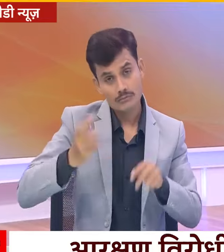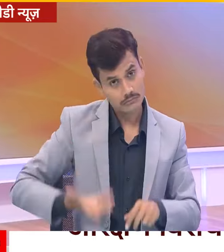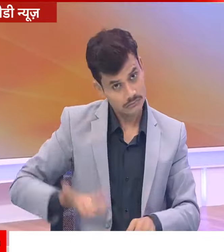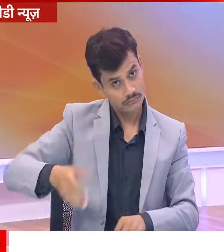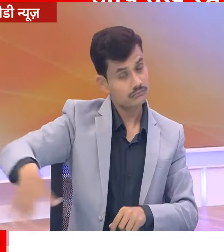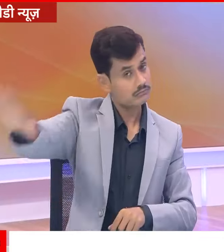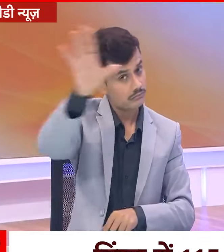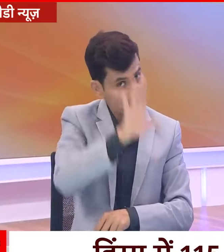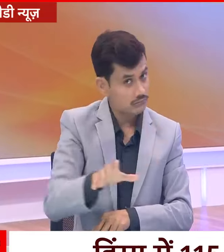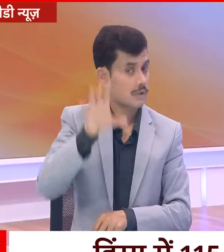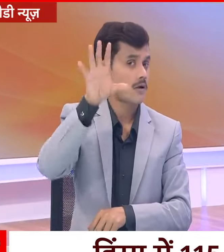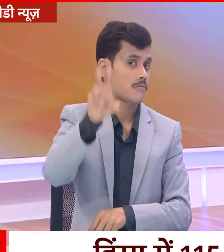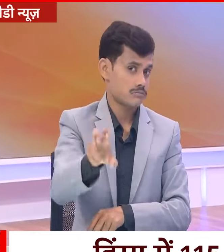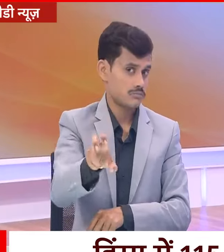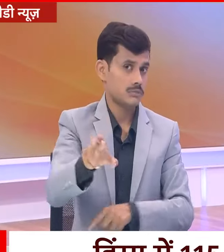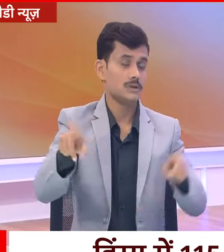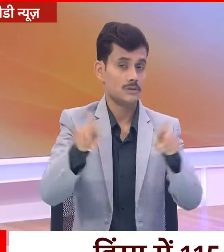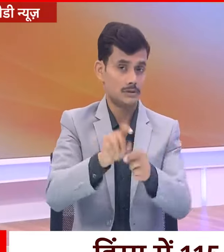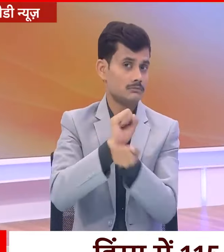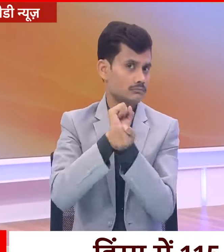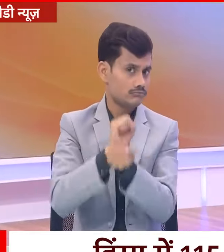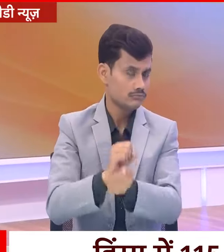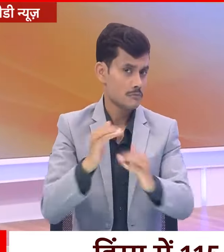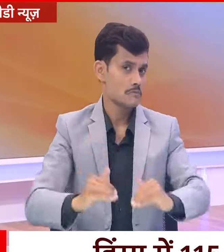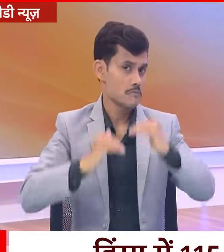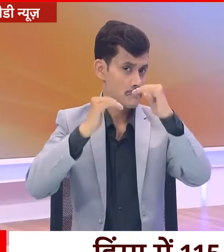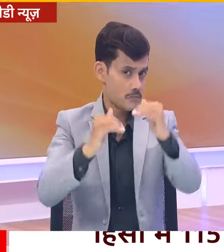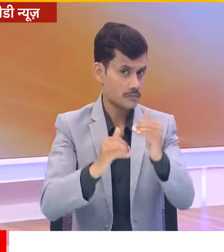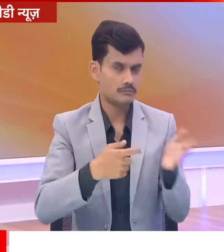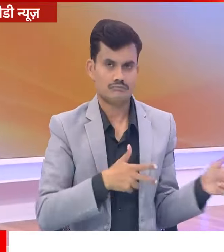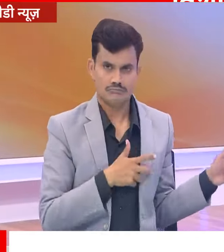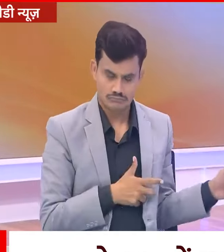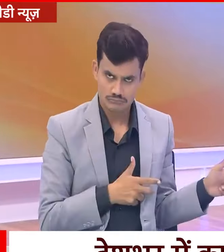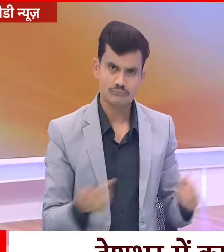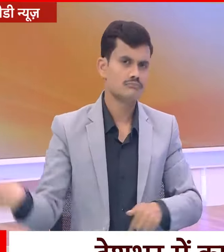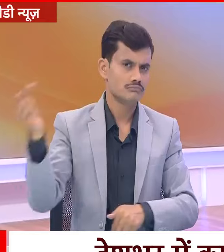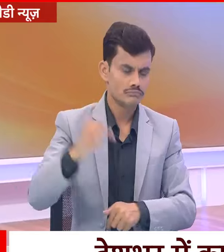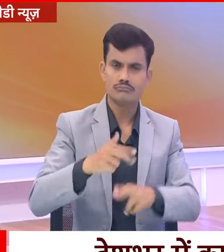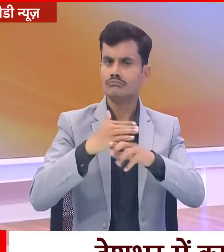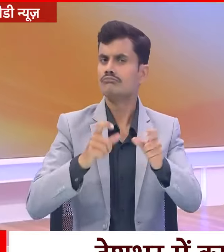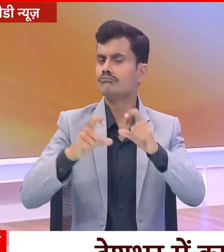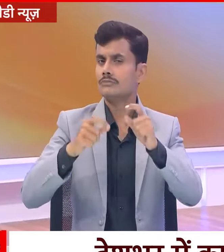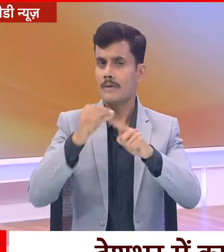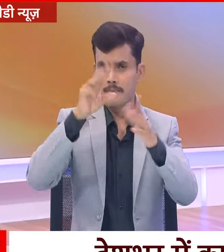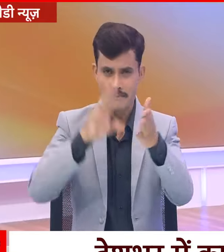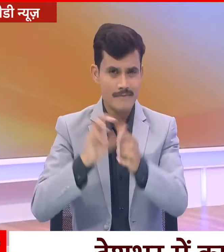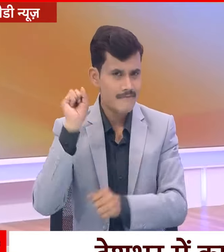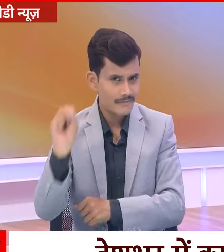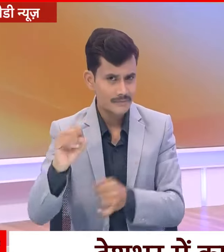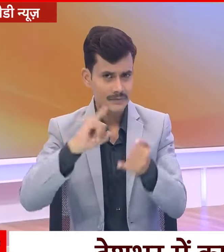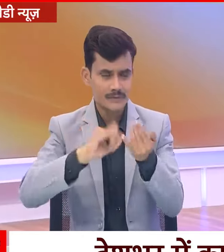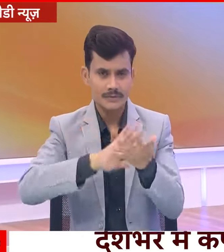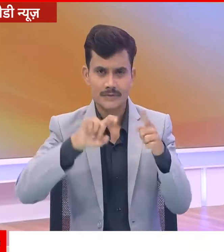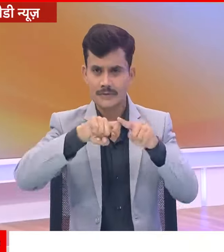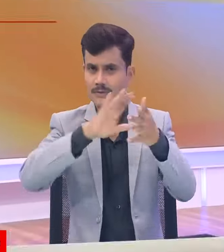होगा। कानूनी व्यवस्था की स्थिति पर नियंत्रण के लिए सेना भी बुलाई गई है और इस बीच प्रधानमंत्री शेख हसीना